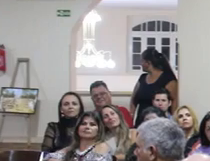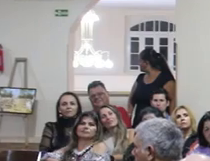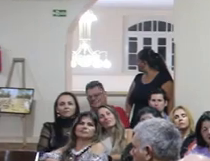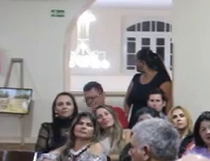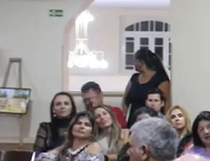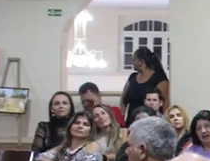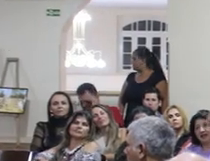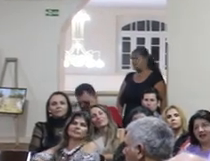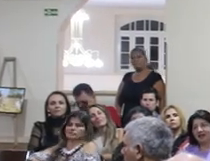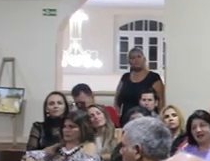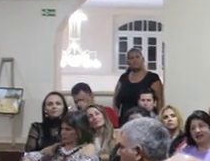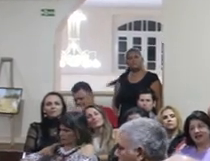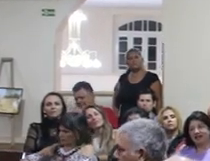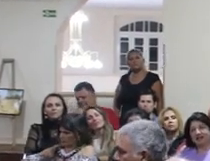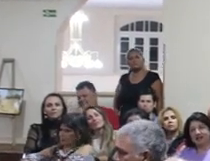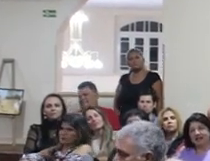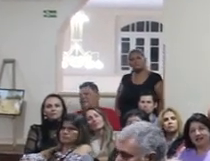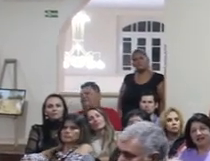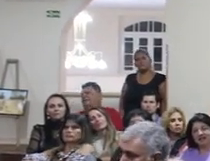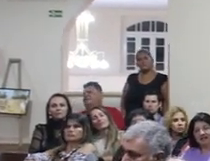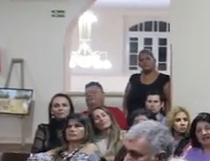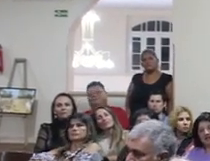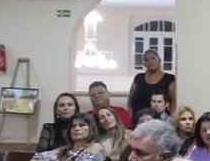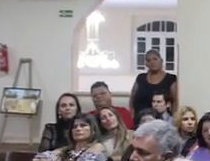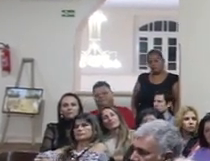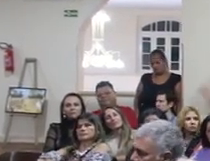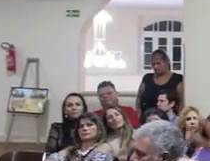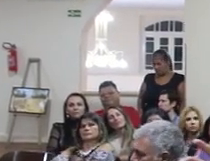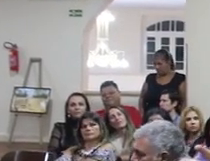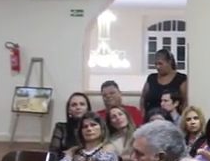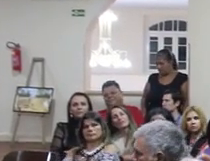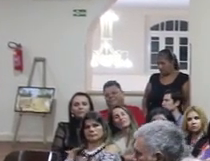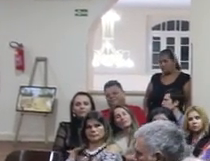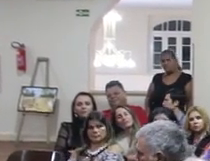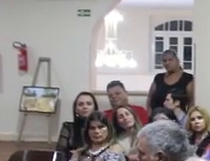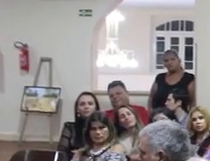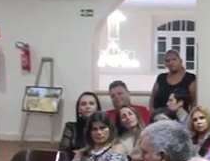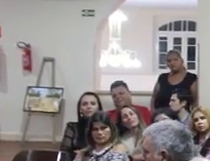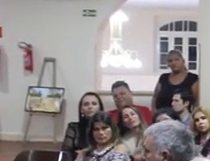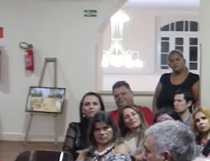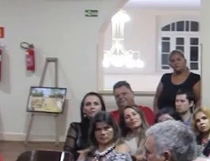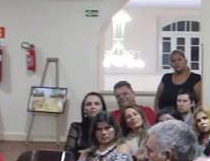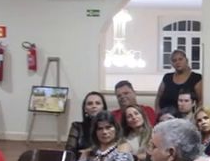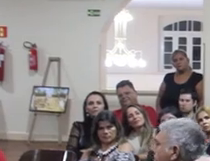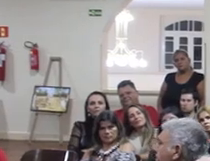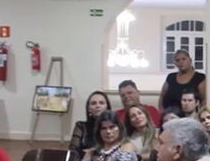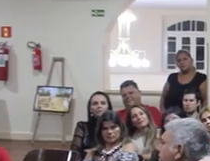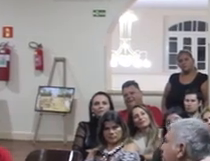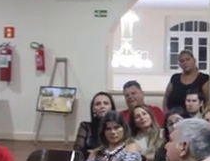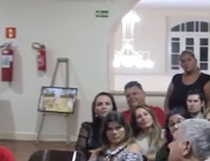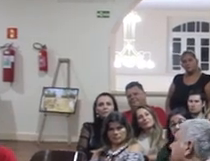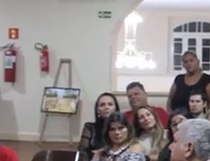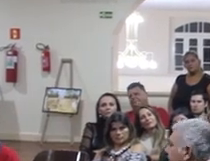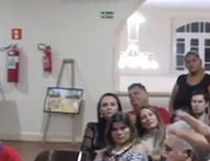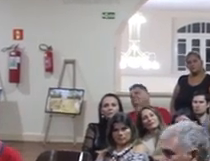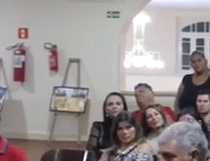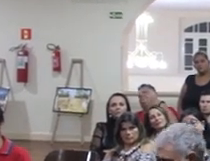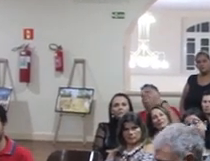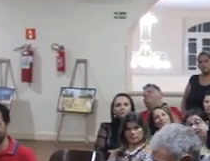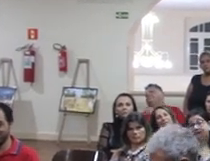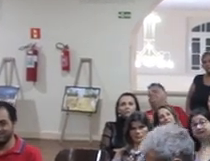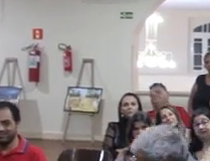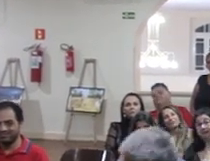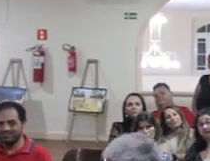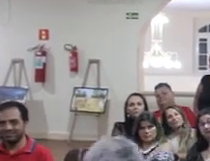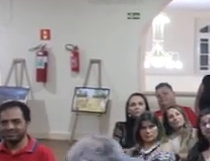falo dos meus alunos. Essa ponte que você fez, essa ligação, essa conexão do que aconteceu, eu passei para os alunos e sobre o curso de